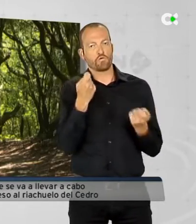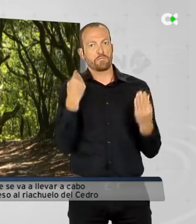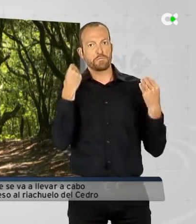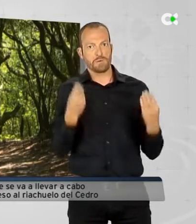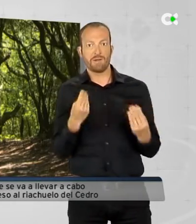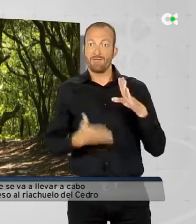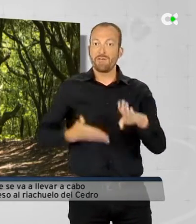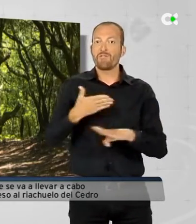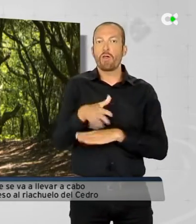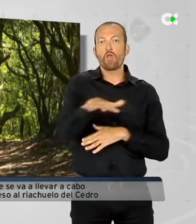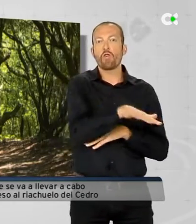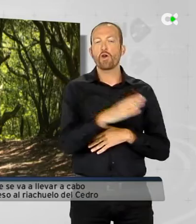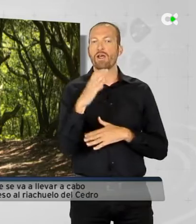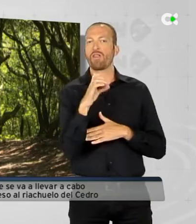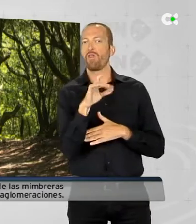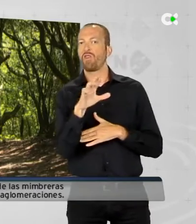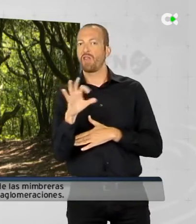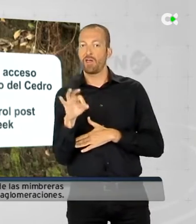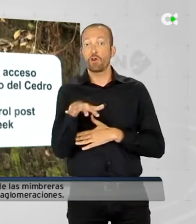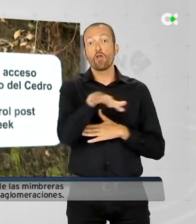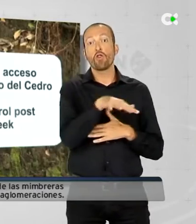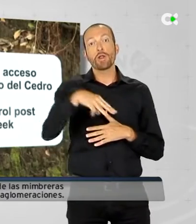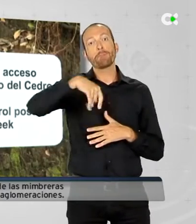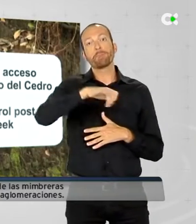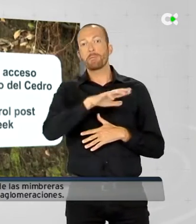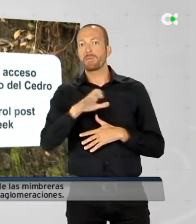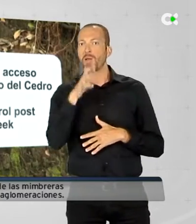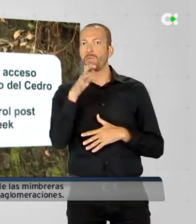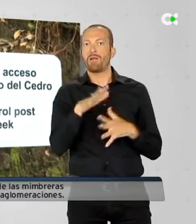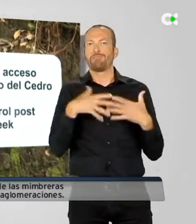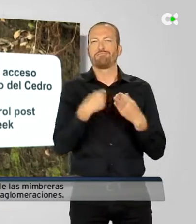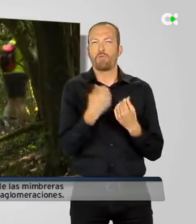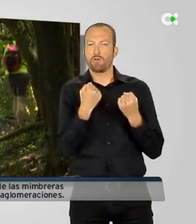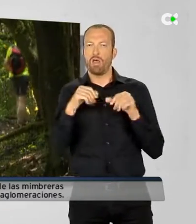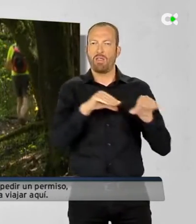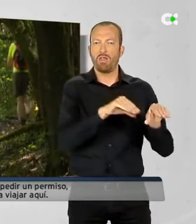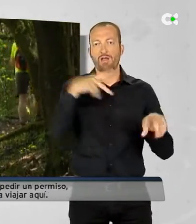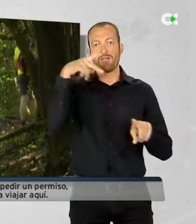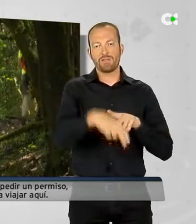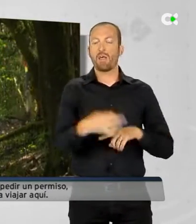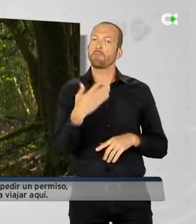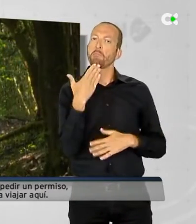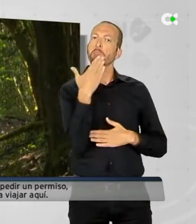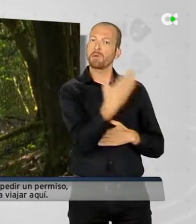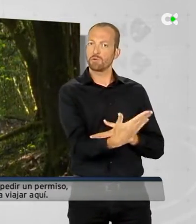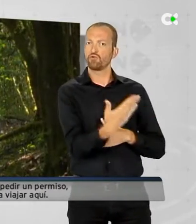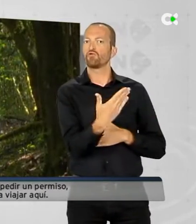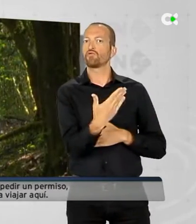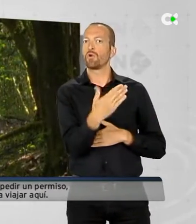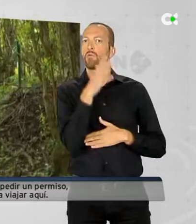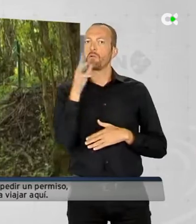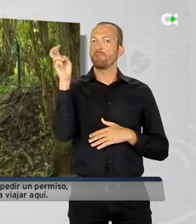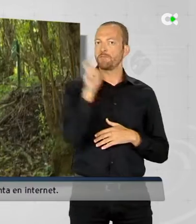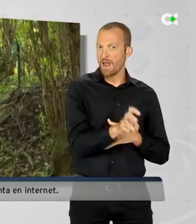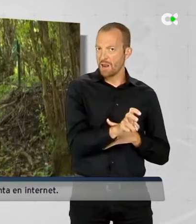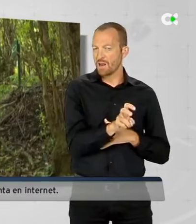en el acceso al riachuelo del Cedro en la zona de Las Mimbreras para evitar aglomeraciones. Tuvimos que pedir un permiso, vamos a viajar aquí,